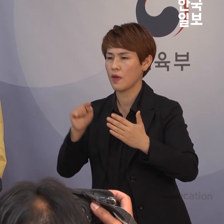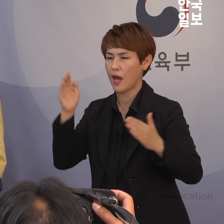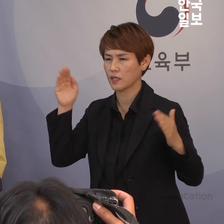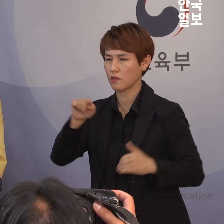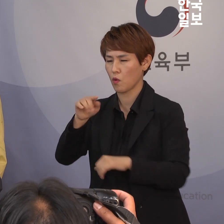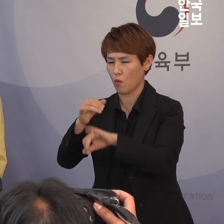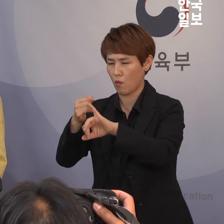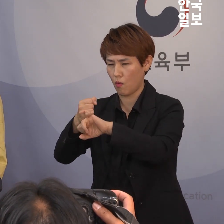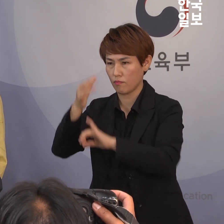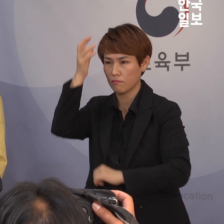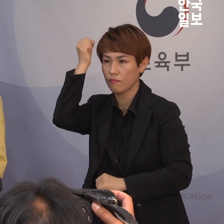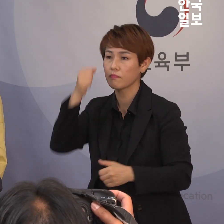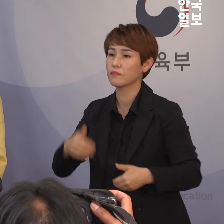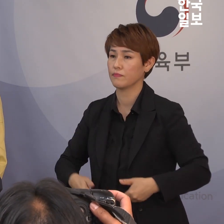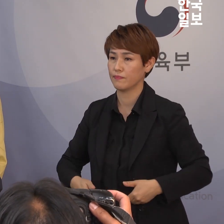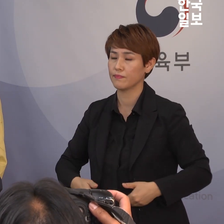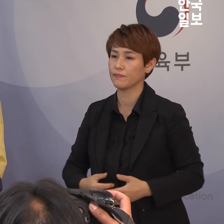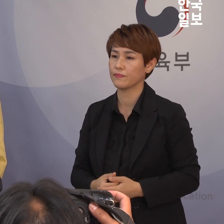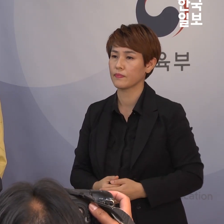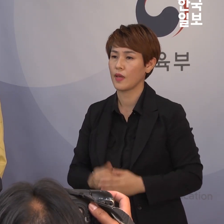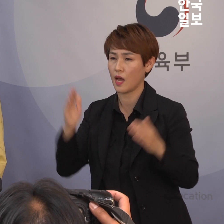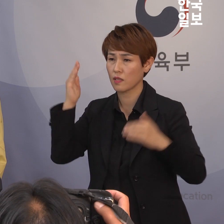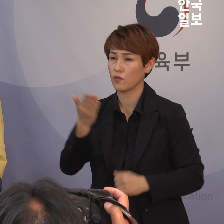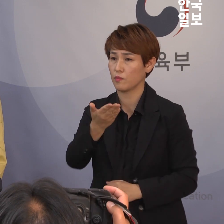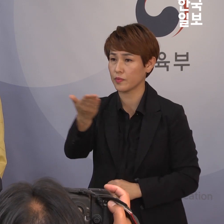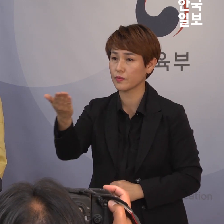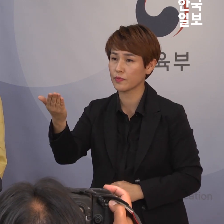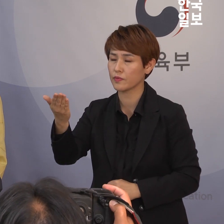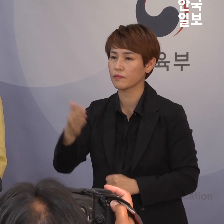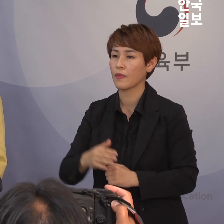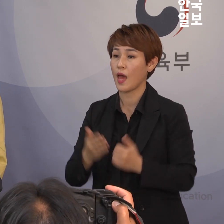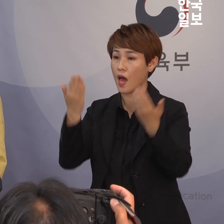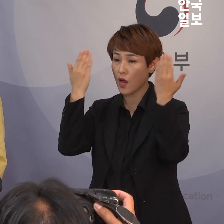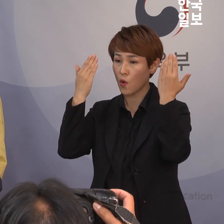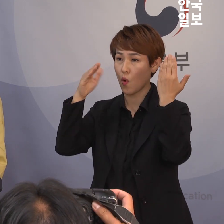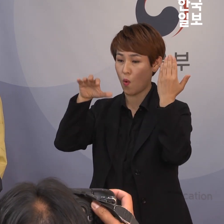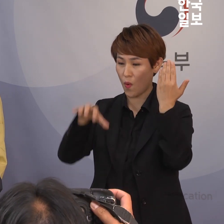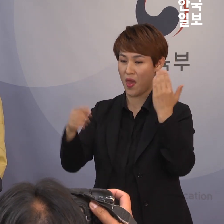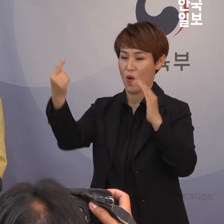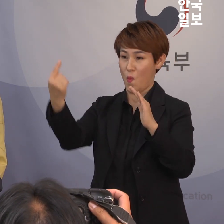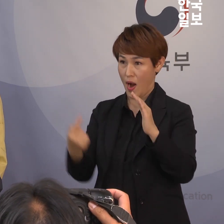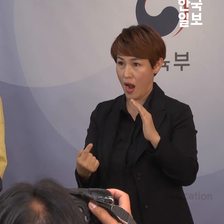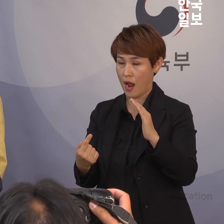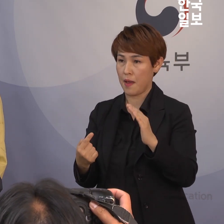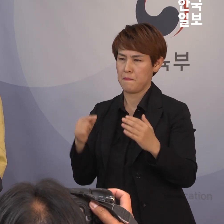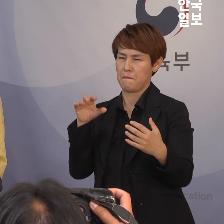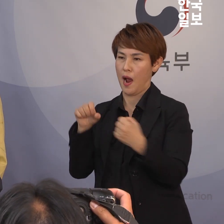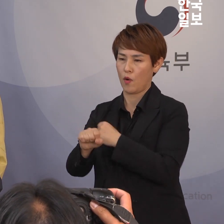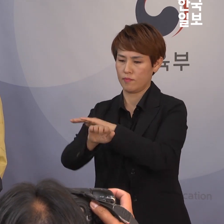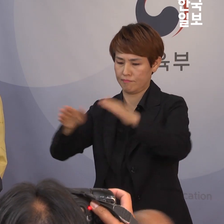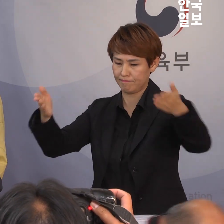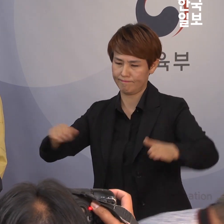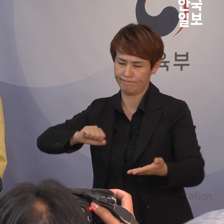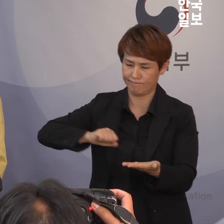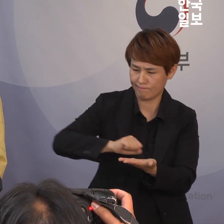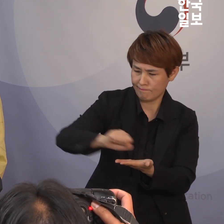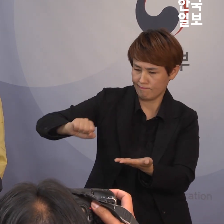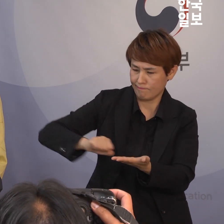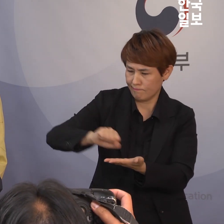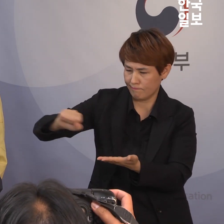숙지해야 합니다. 우리 학생 여러분, 학교에 오자마자 자신의 책상을 스스로